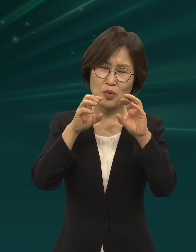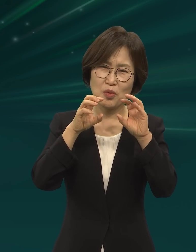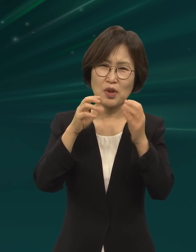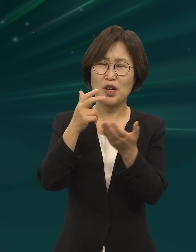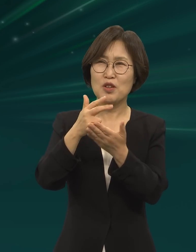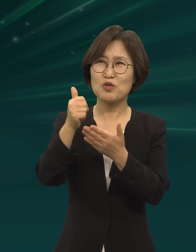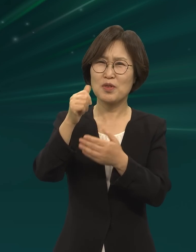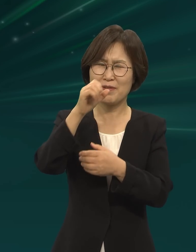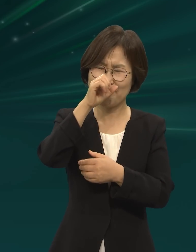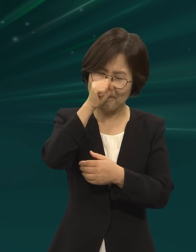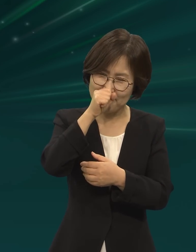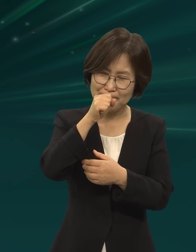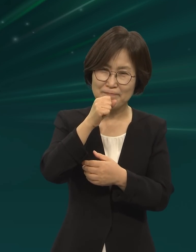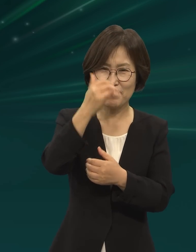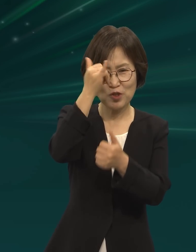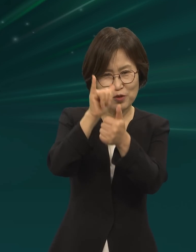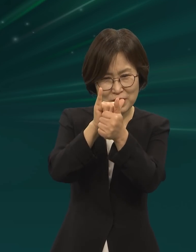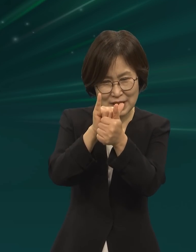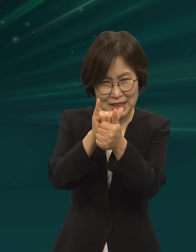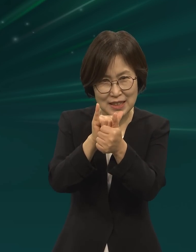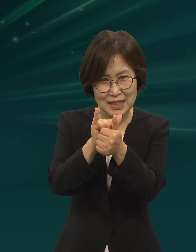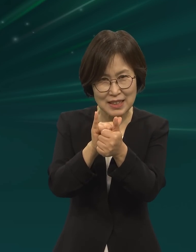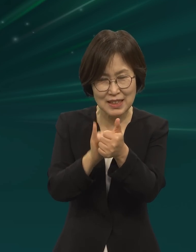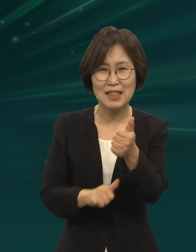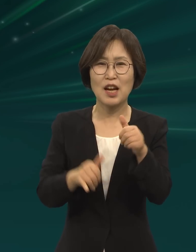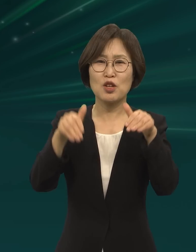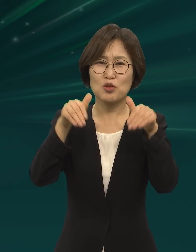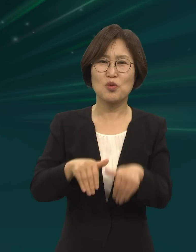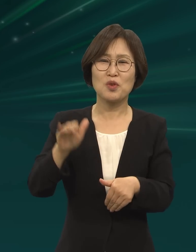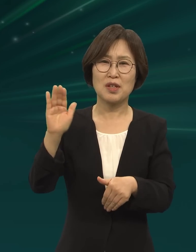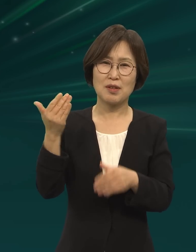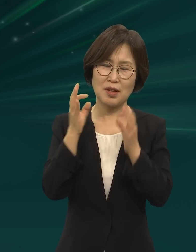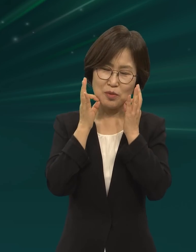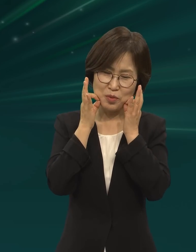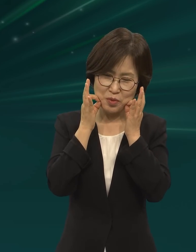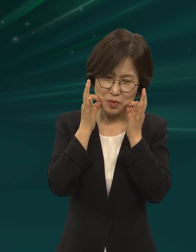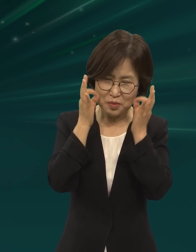착한 충실한 종기 되도록 노력하고 있습니다.